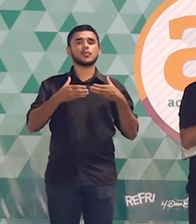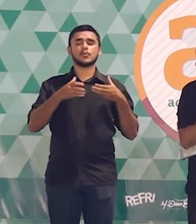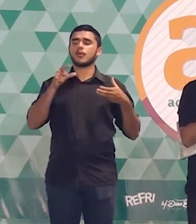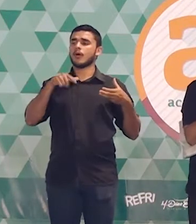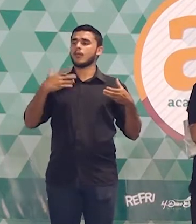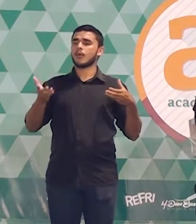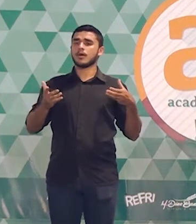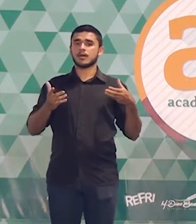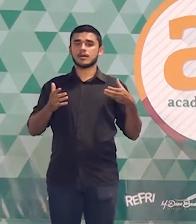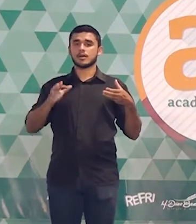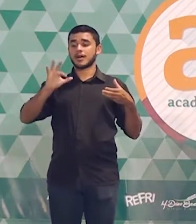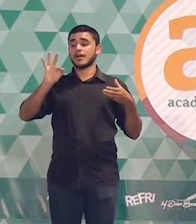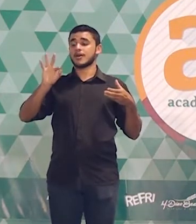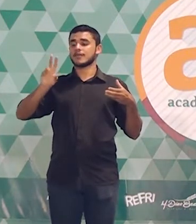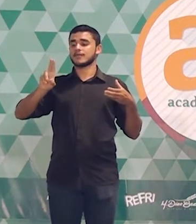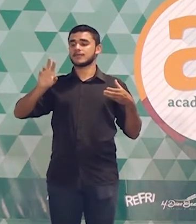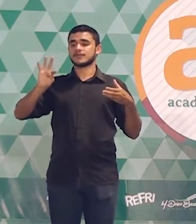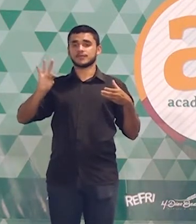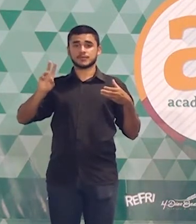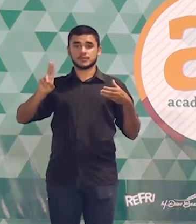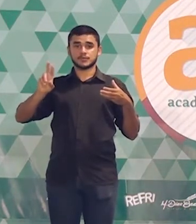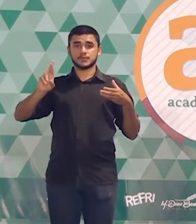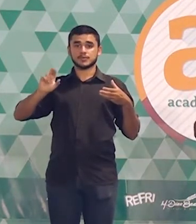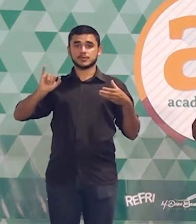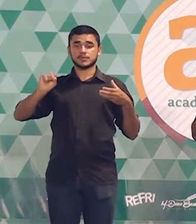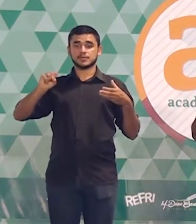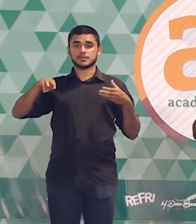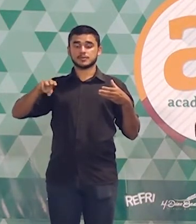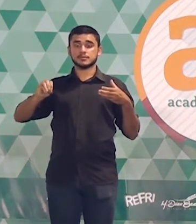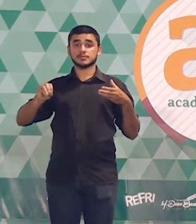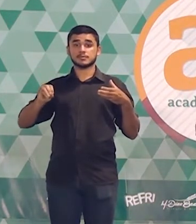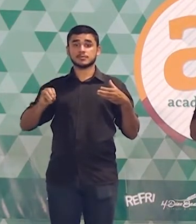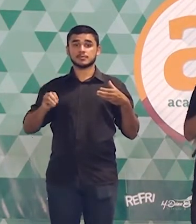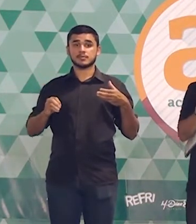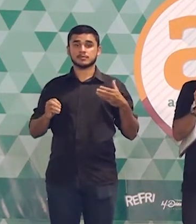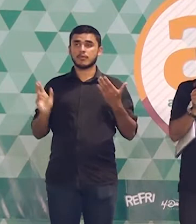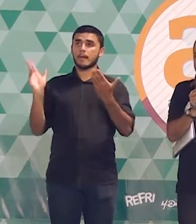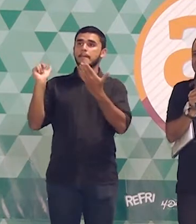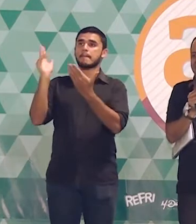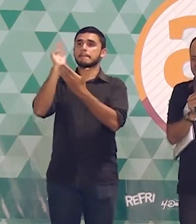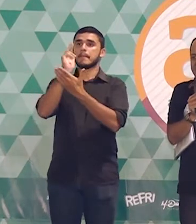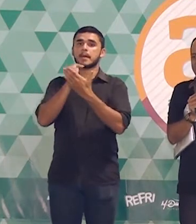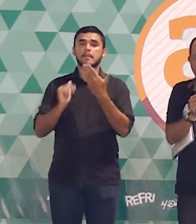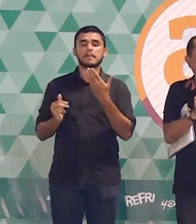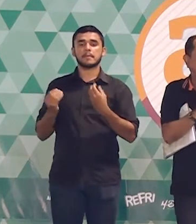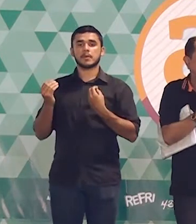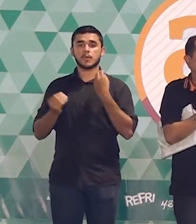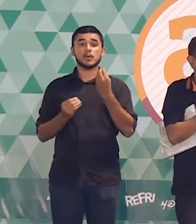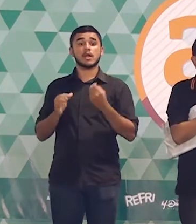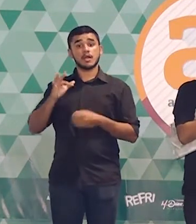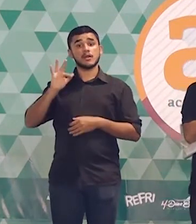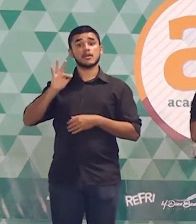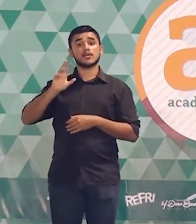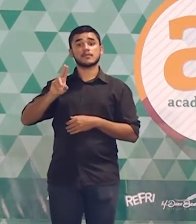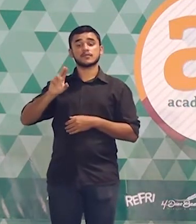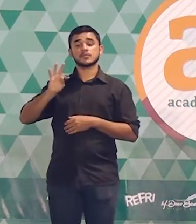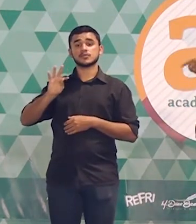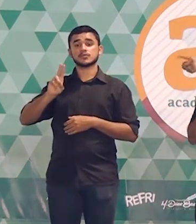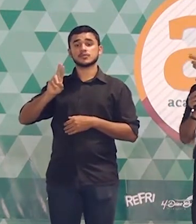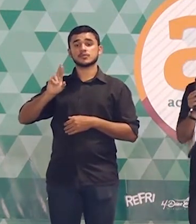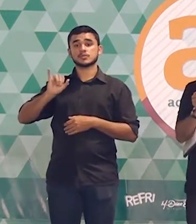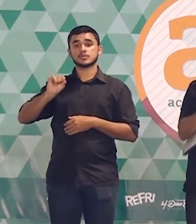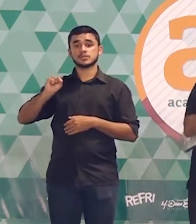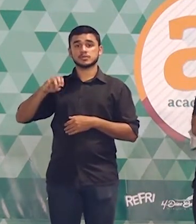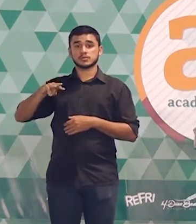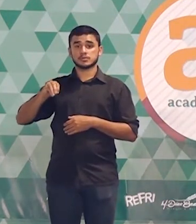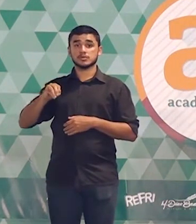Chama-se futurismo. Futurismo, né? Quem escreve o manifesto futurista é esse tal de Marinetti, né? Que é um